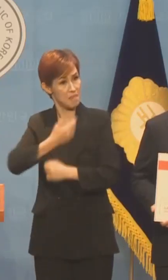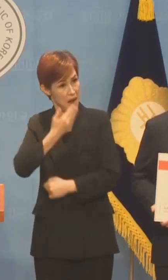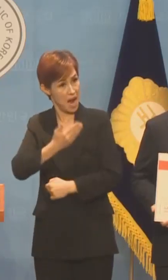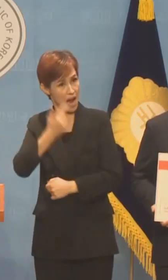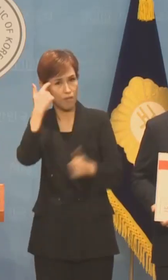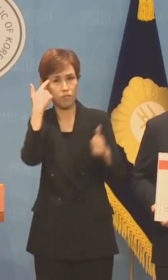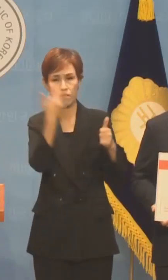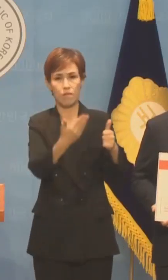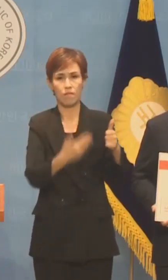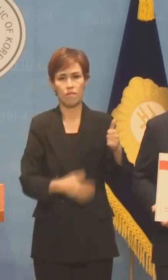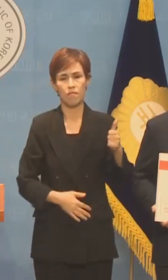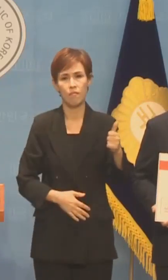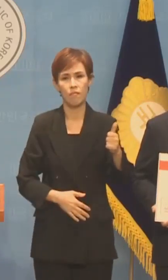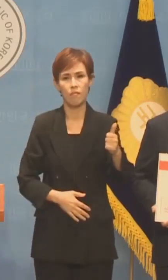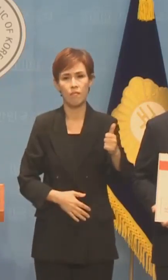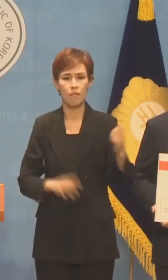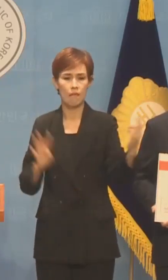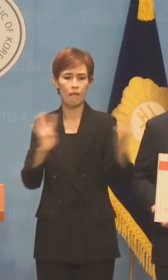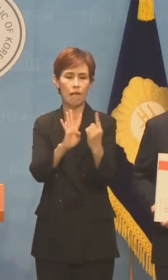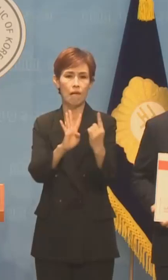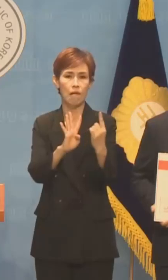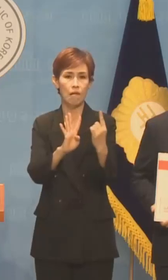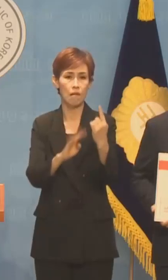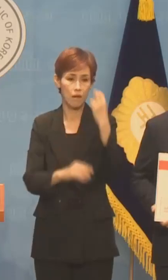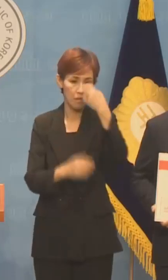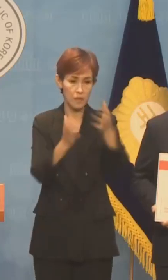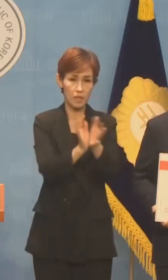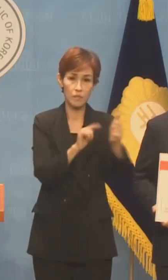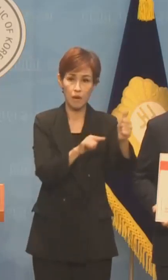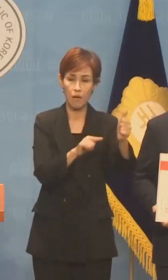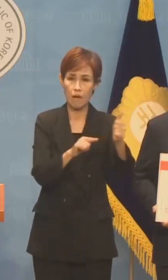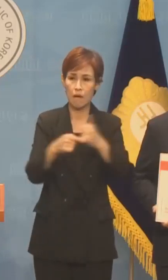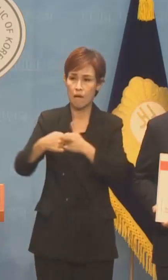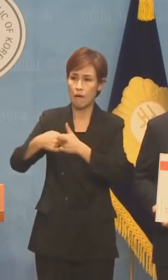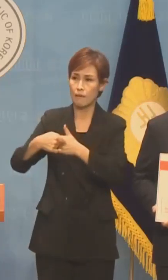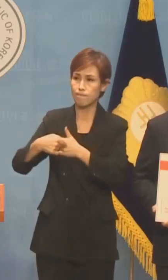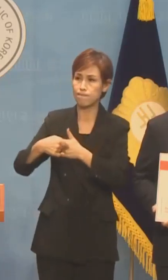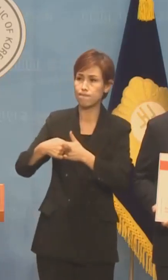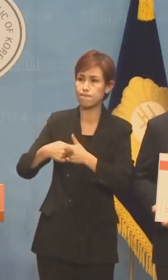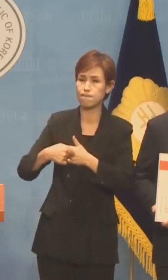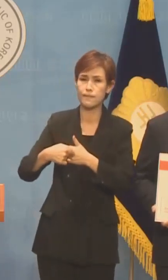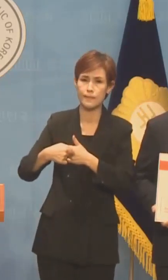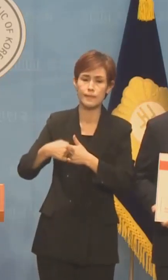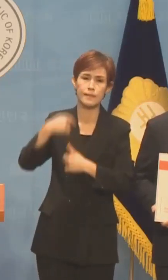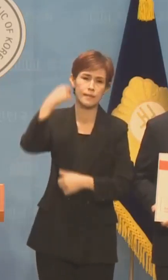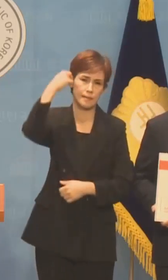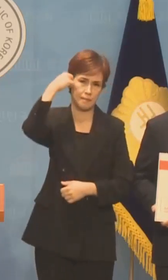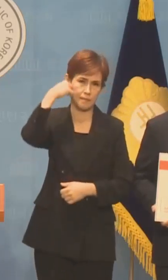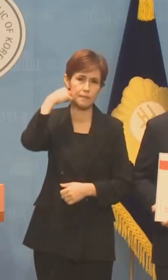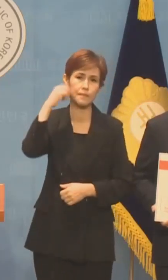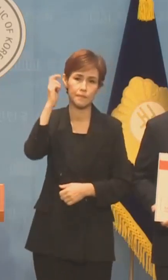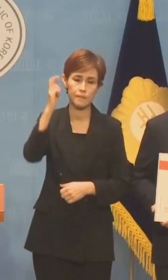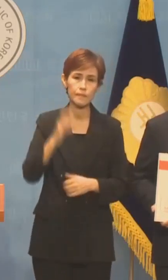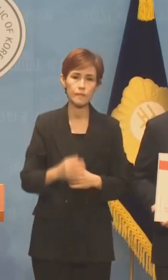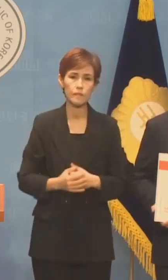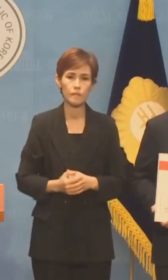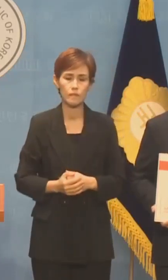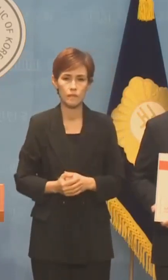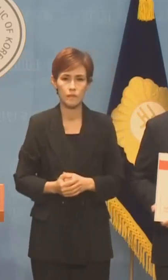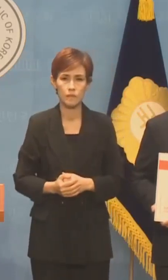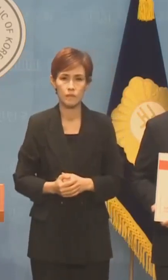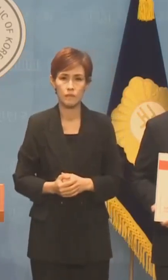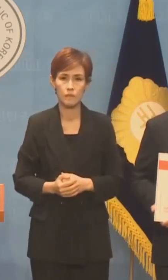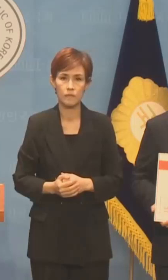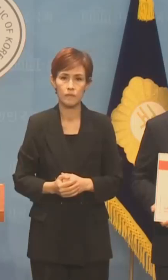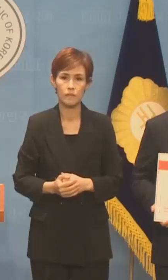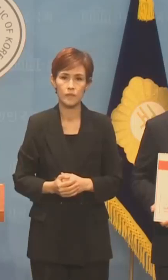되느냐고 되물었습니다. 경비단장 입장에서는 분명 압박으로 느껴졌을 거고